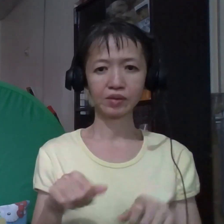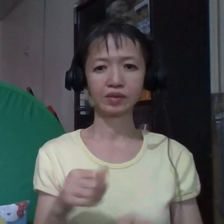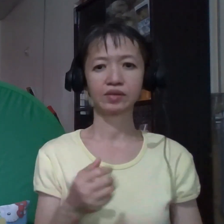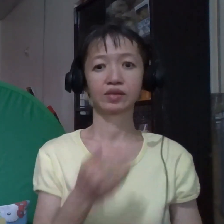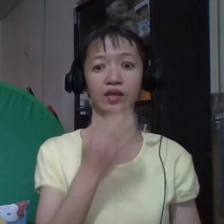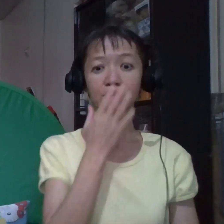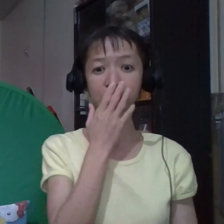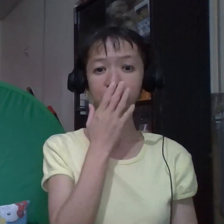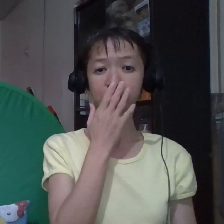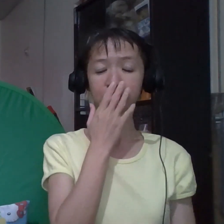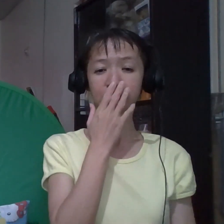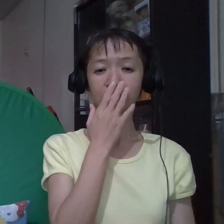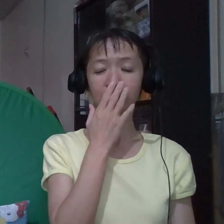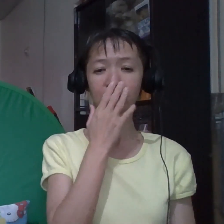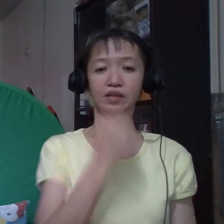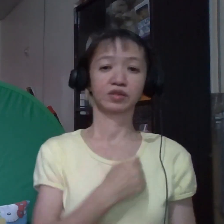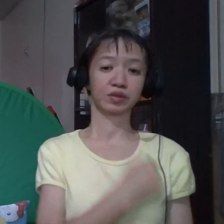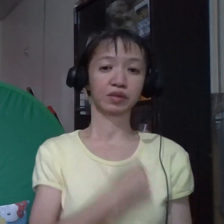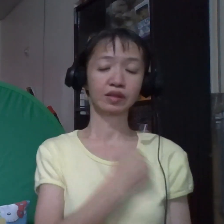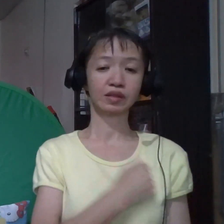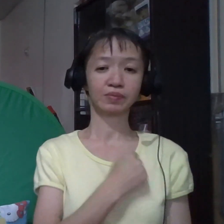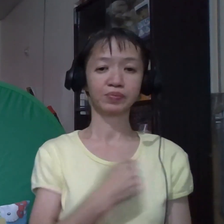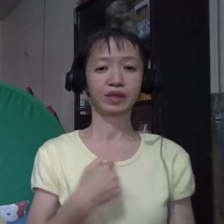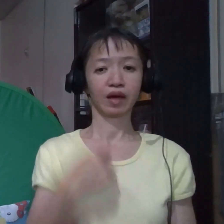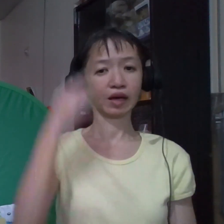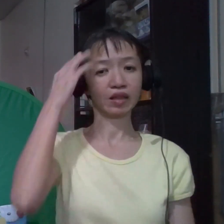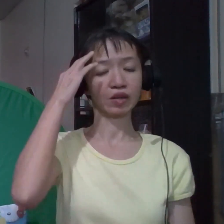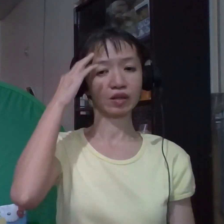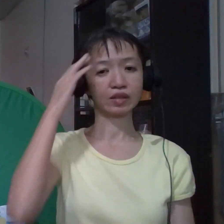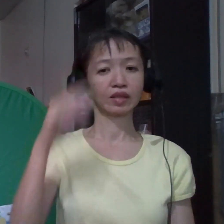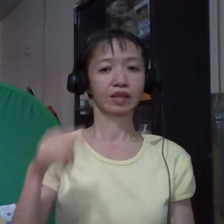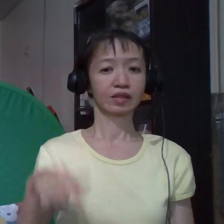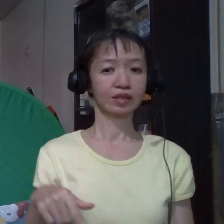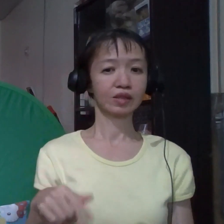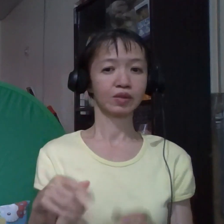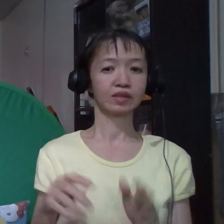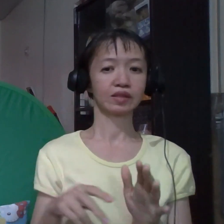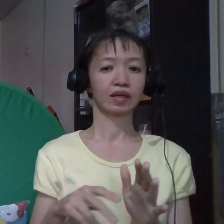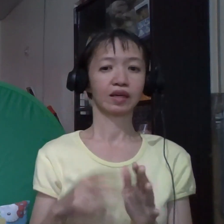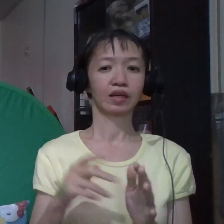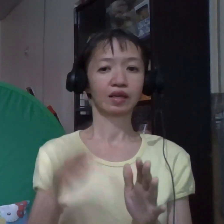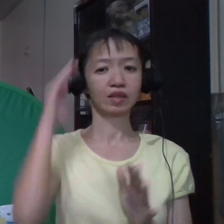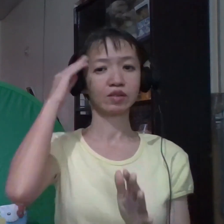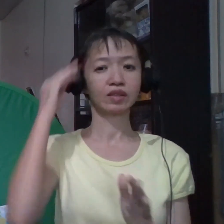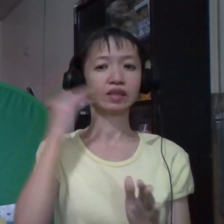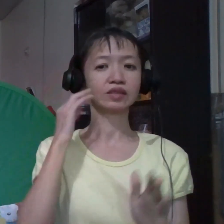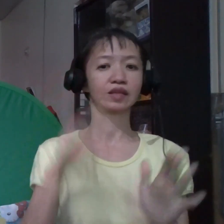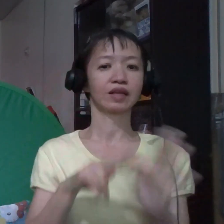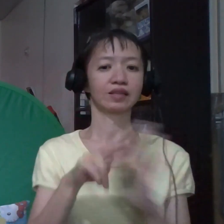안녕하세요. Oops, sorry. I thought this was a Korean channel.